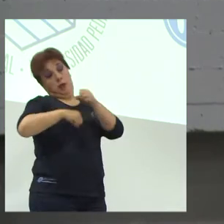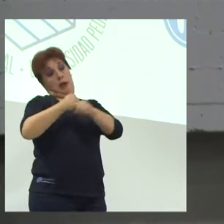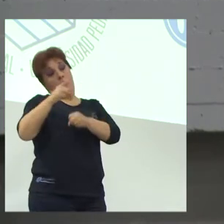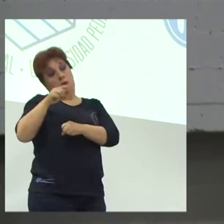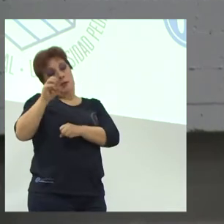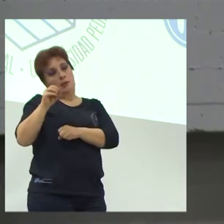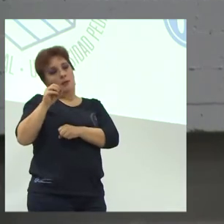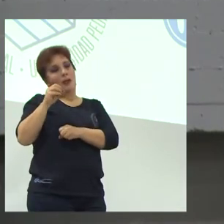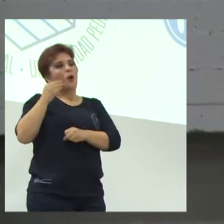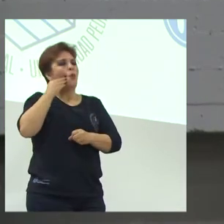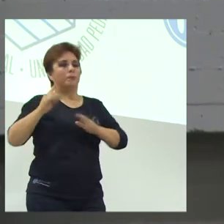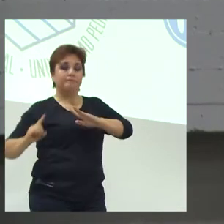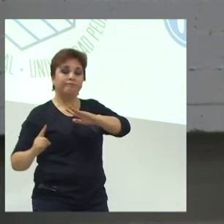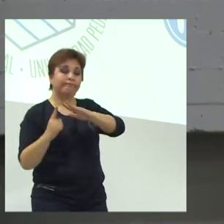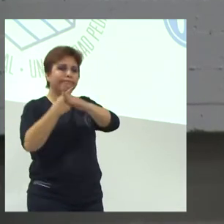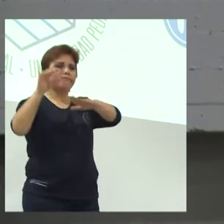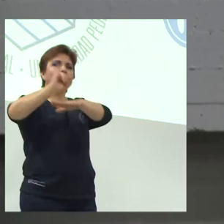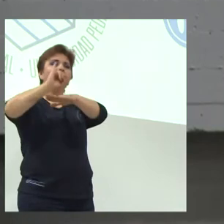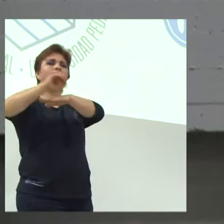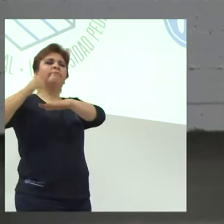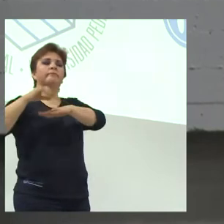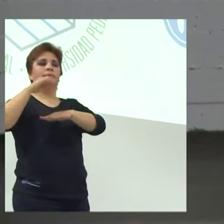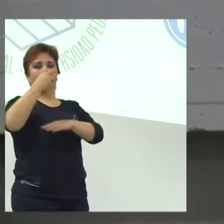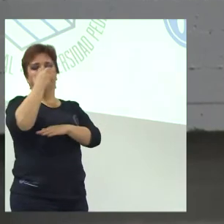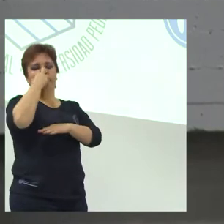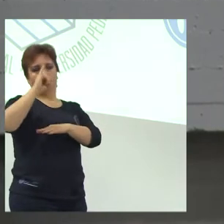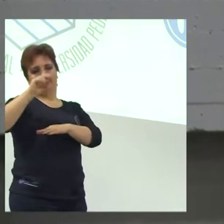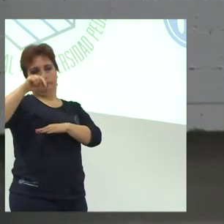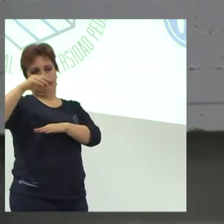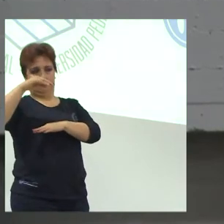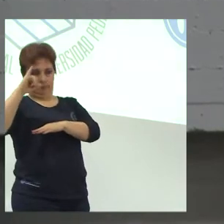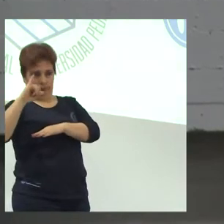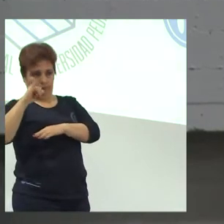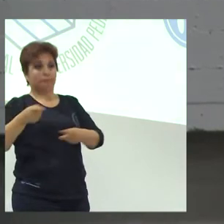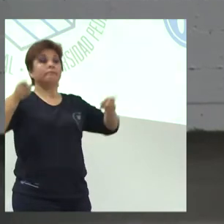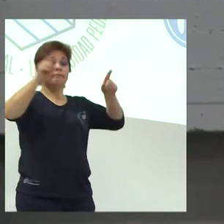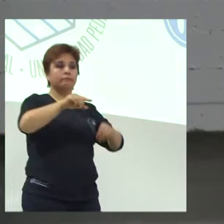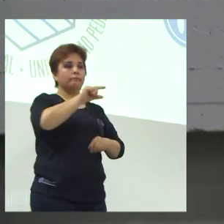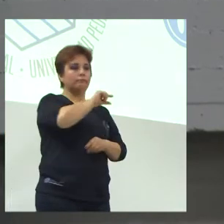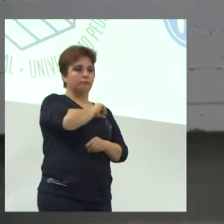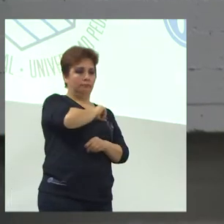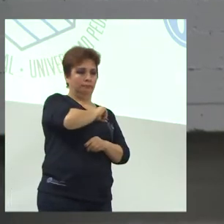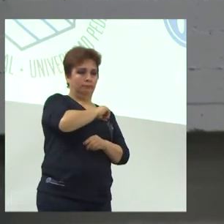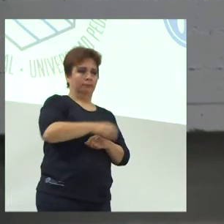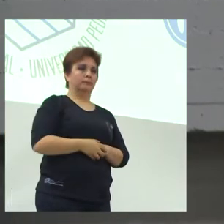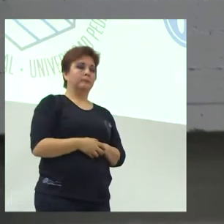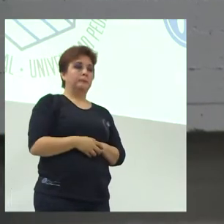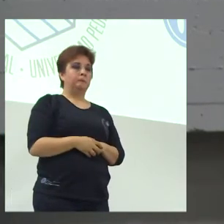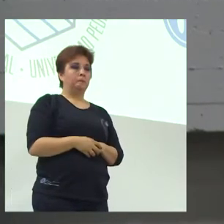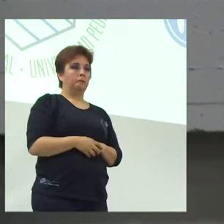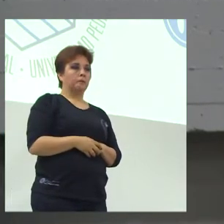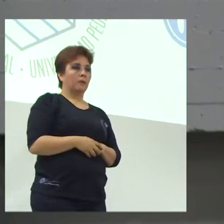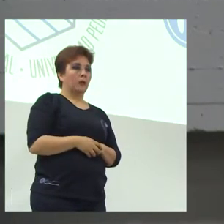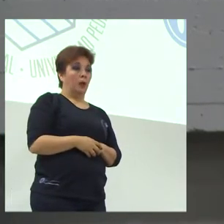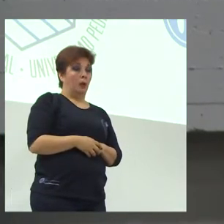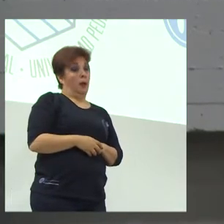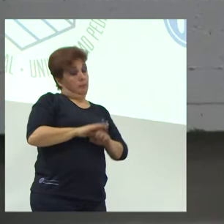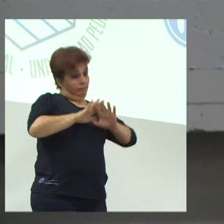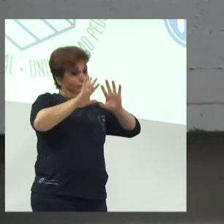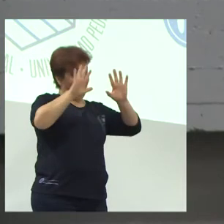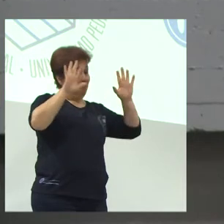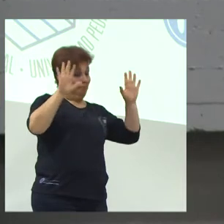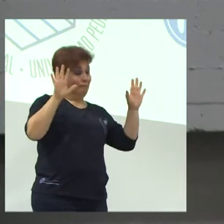nacional para ciegos y el in shore instituto nacional para sordos desde luego